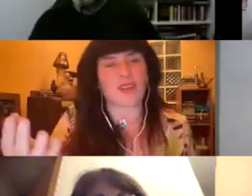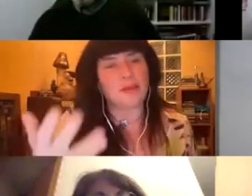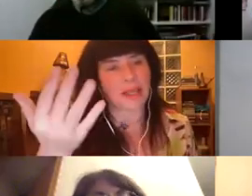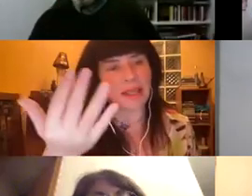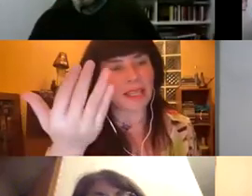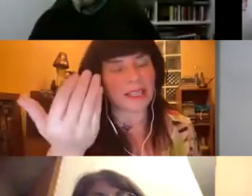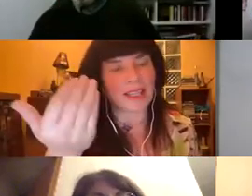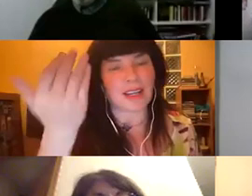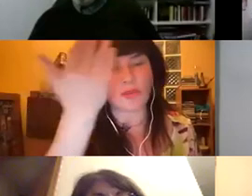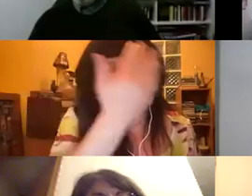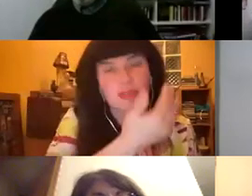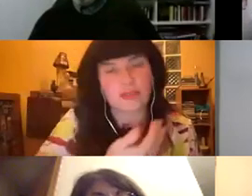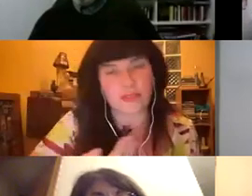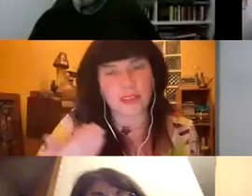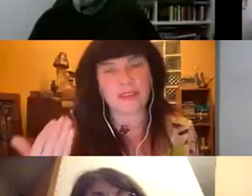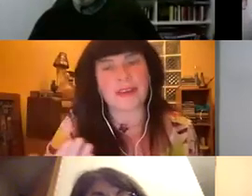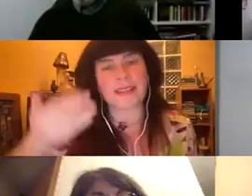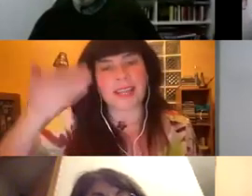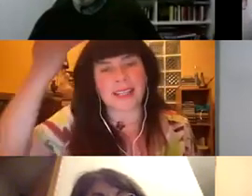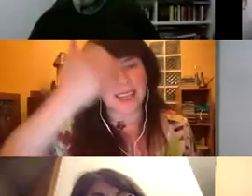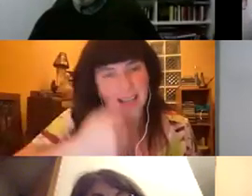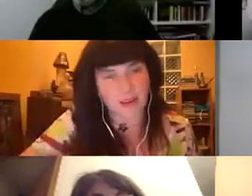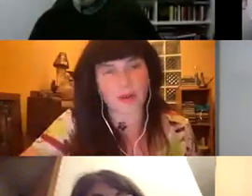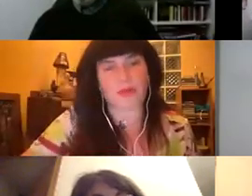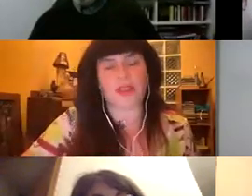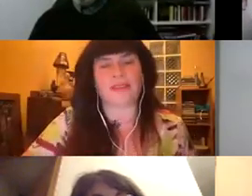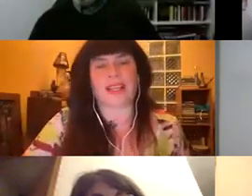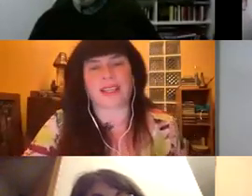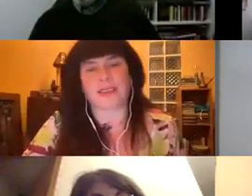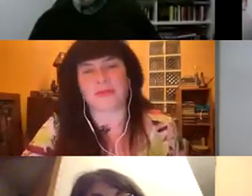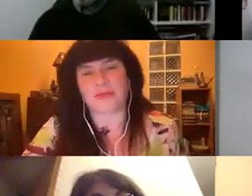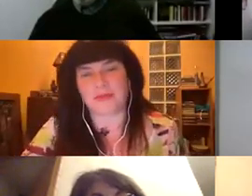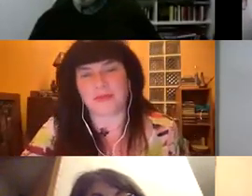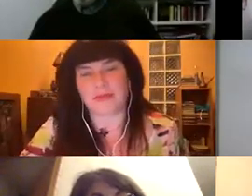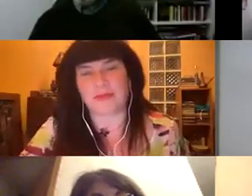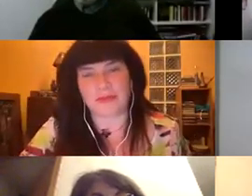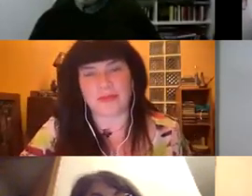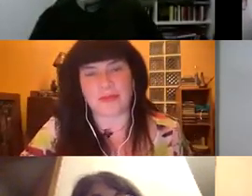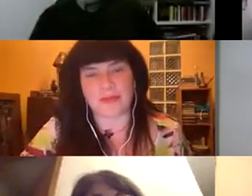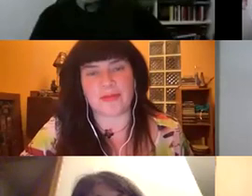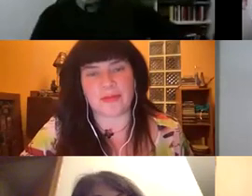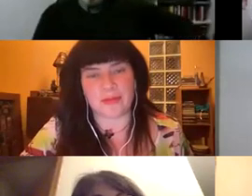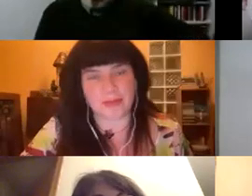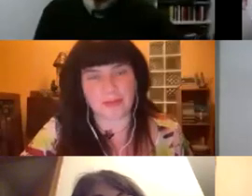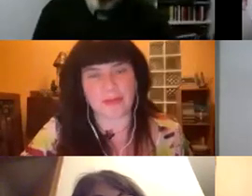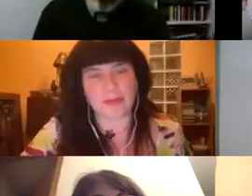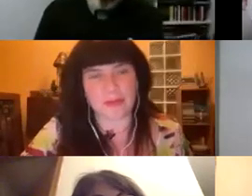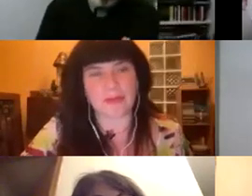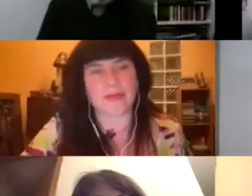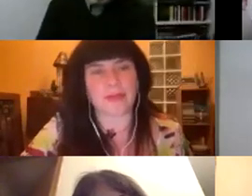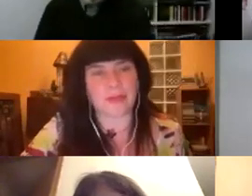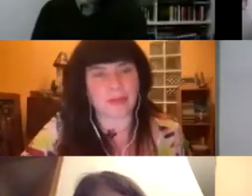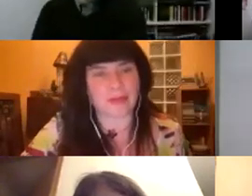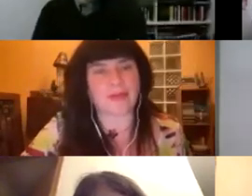que solamente tiene recursos faciales en el cuerpo del hablante. a ese nivel